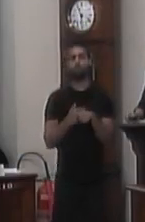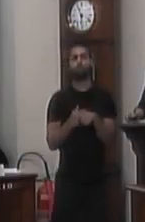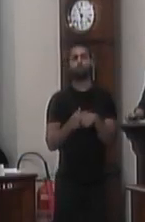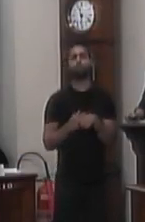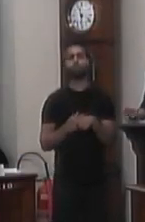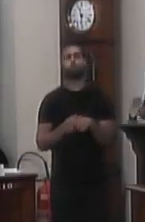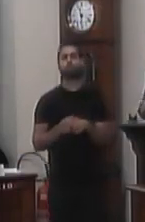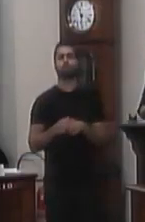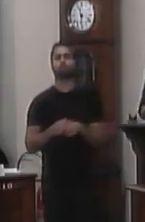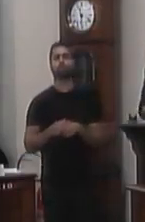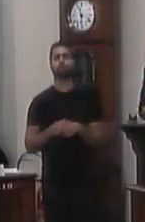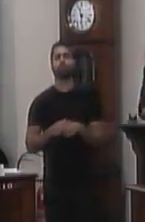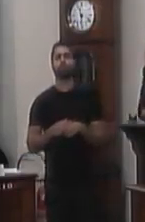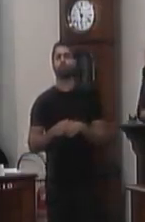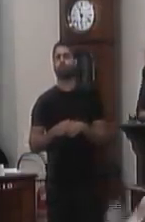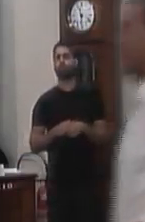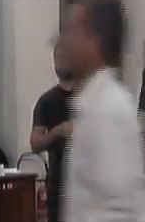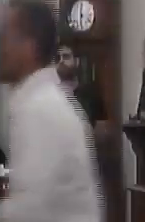na